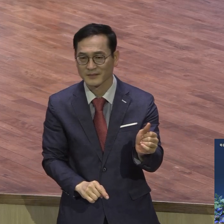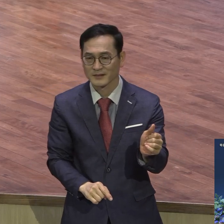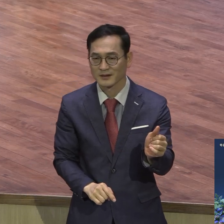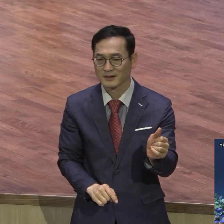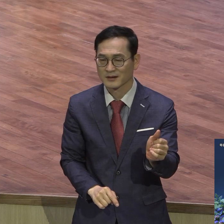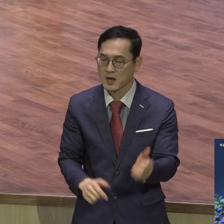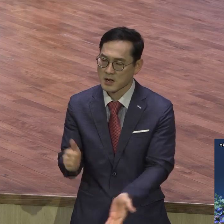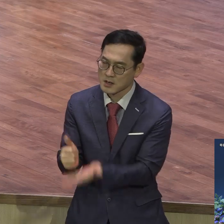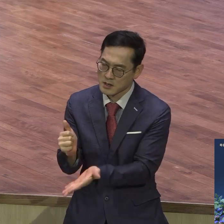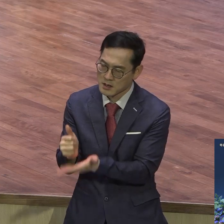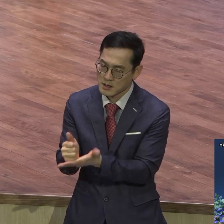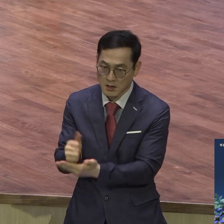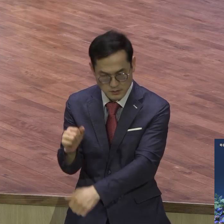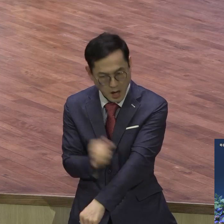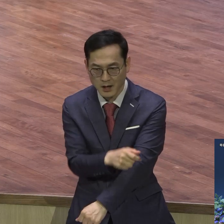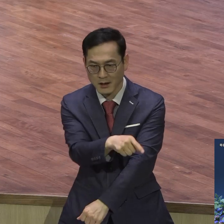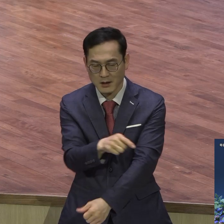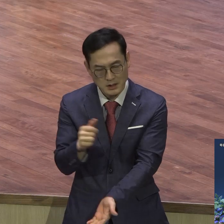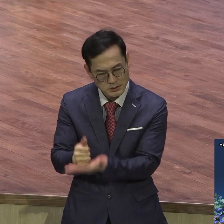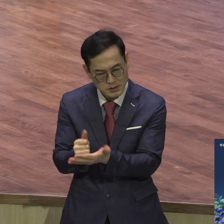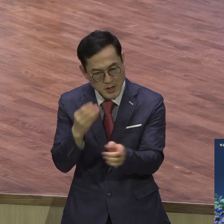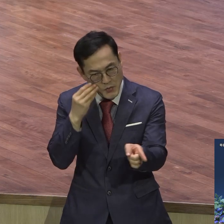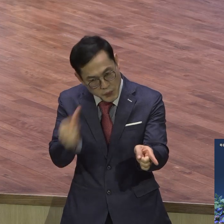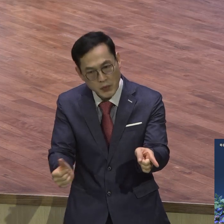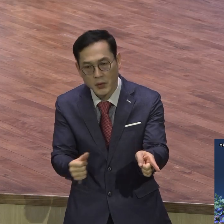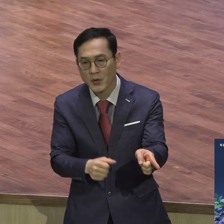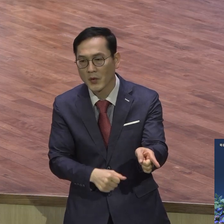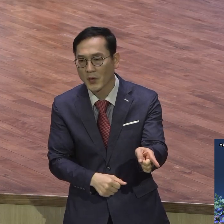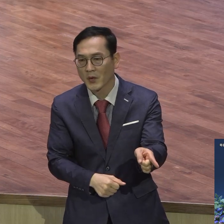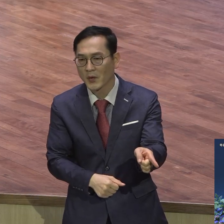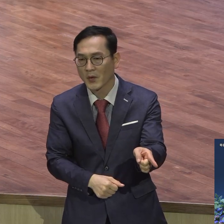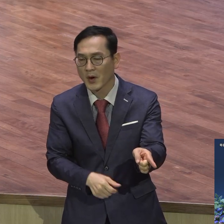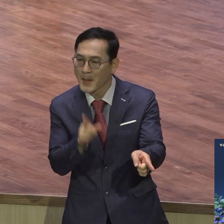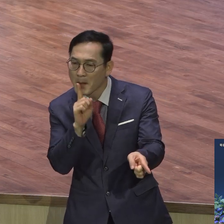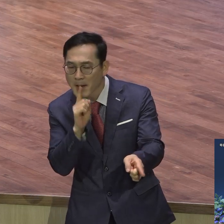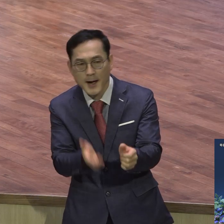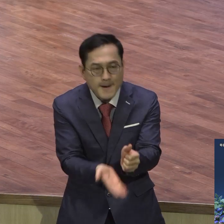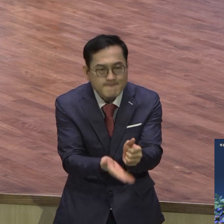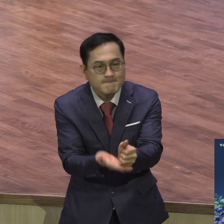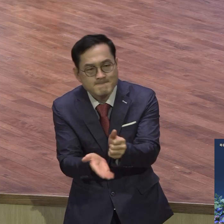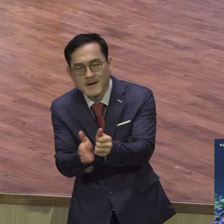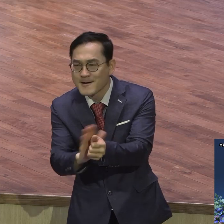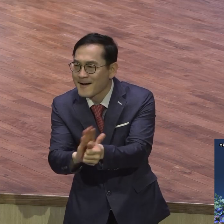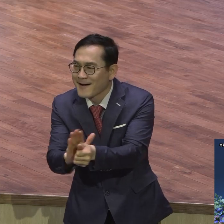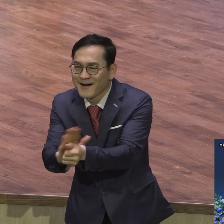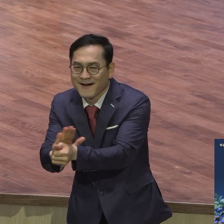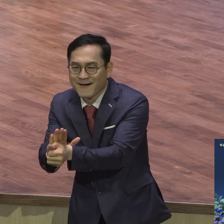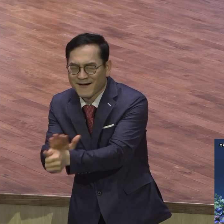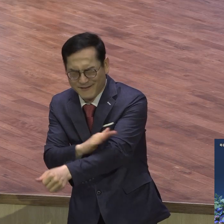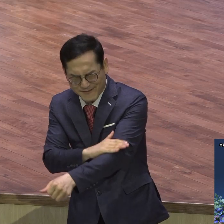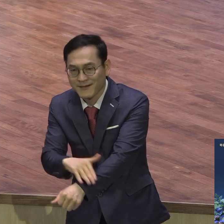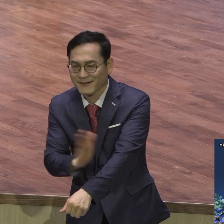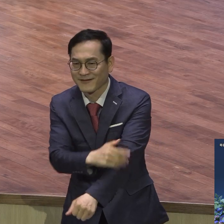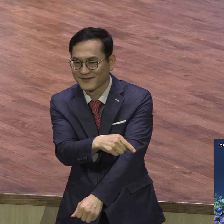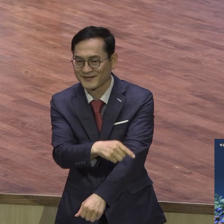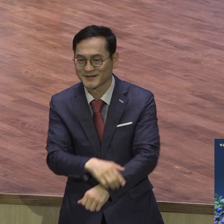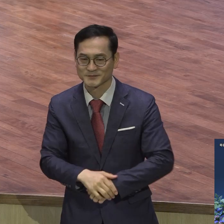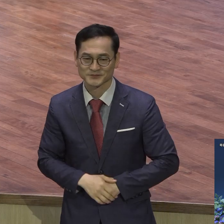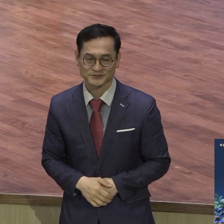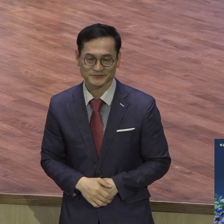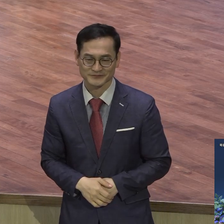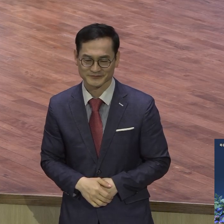칭찬하고 격려하는 그러한 말을 막 쏟아내요. 칭찬하고 격려하는